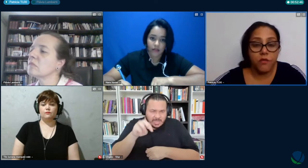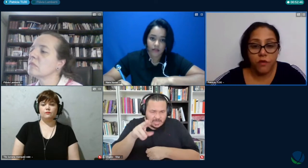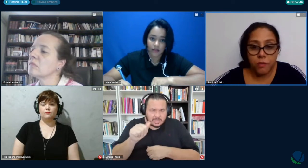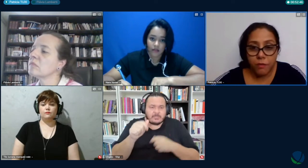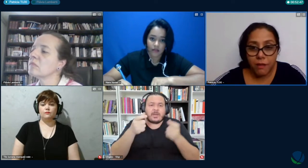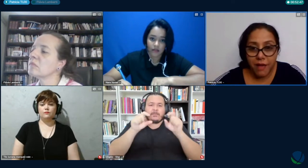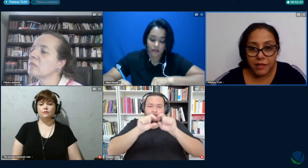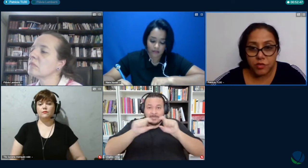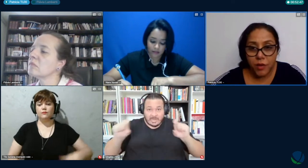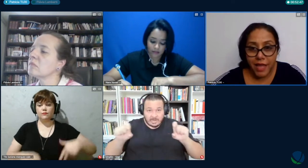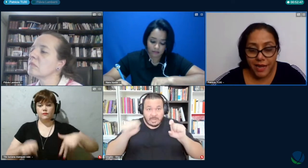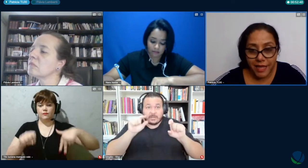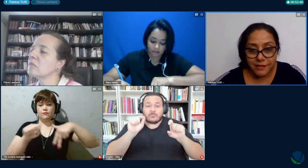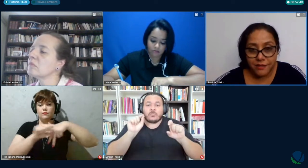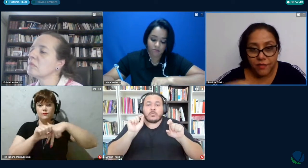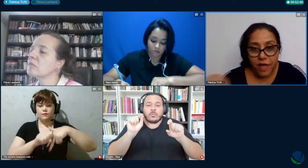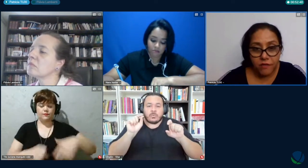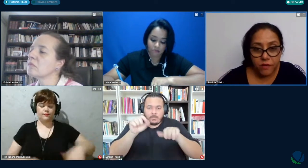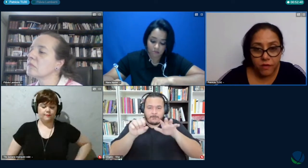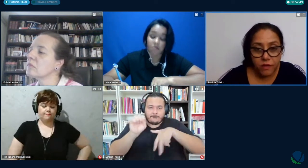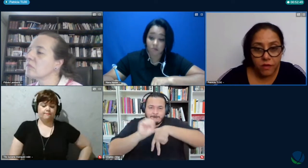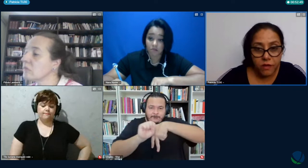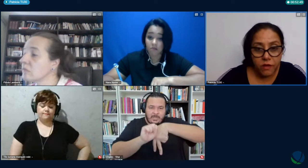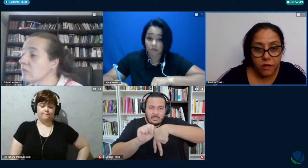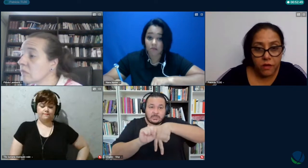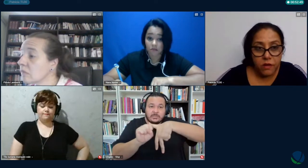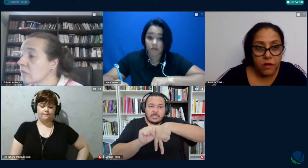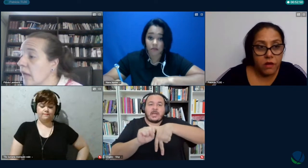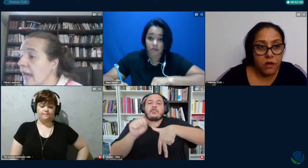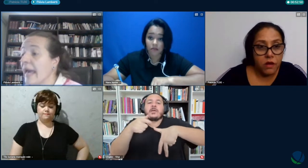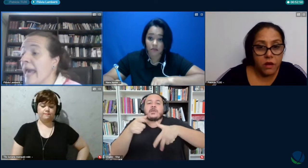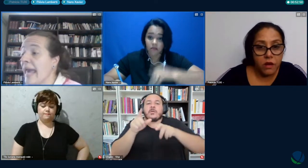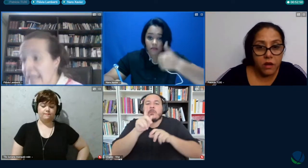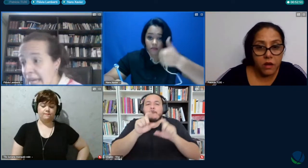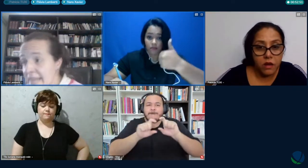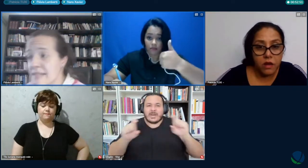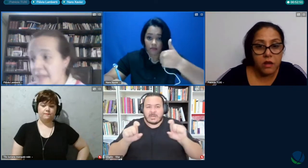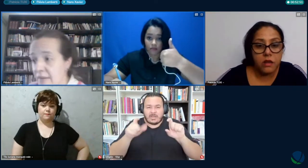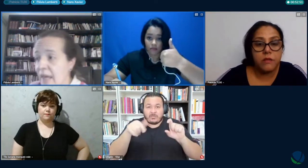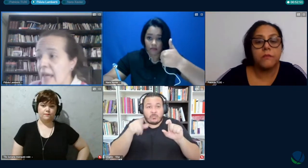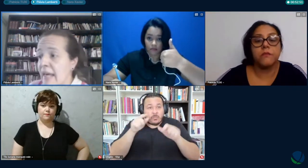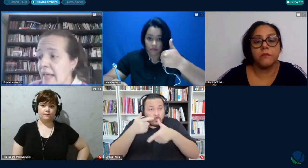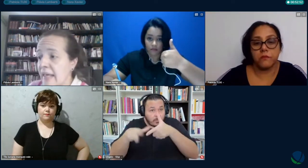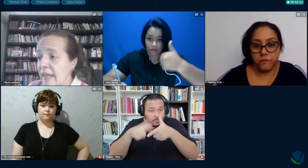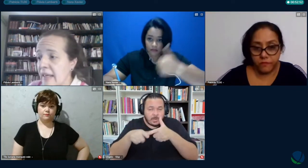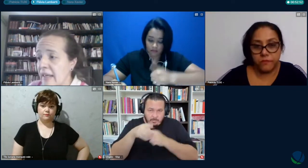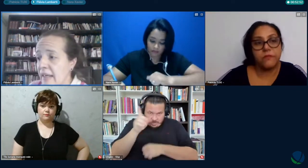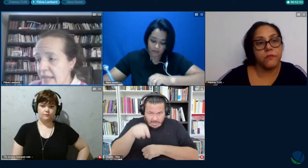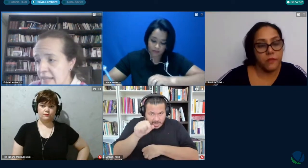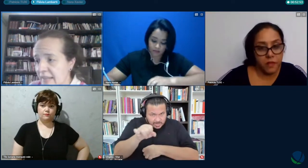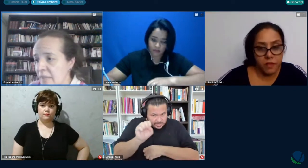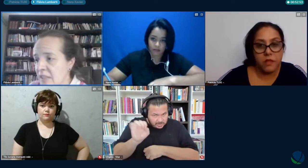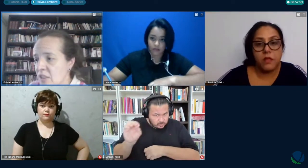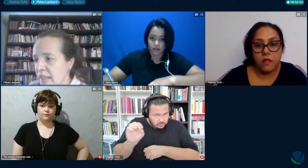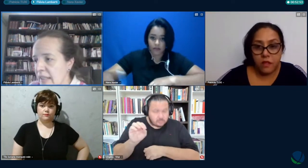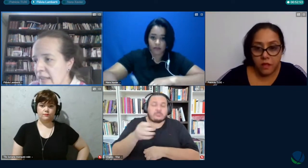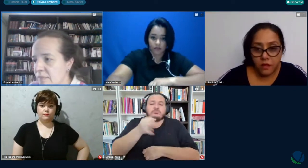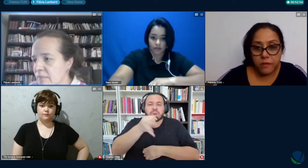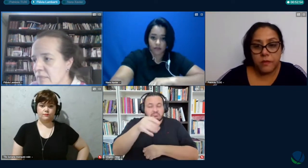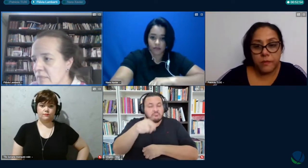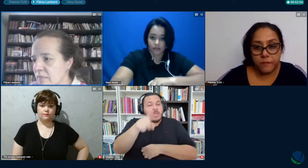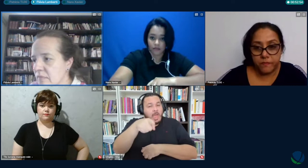parágrafo, que foi problemático. É nesse, Flávia? É nesse. É exatamente